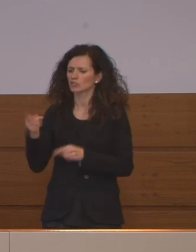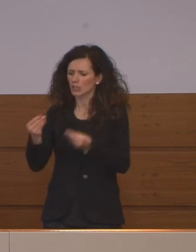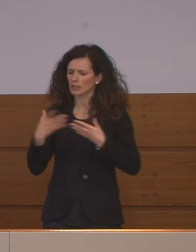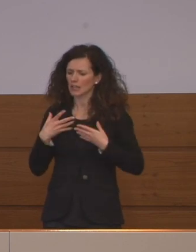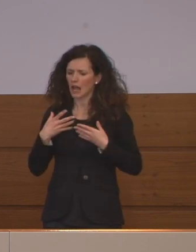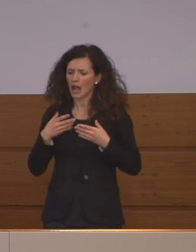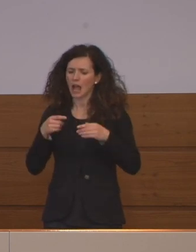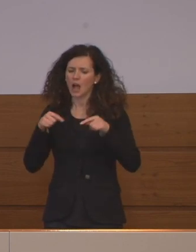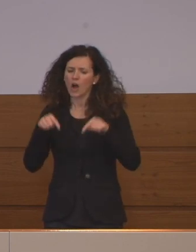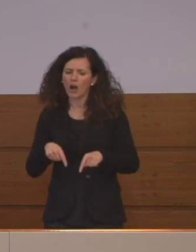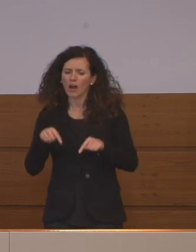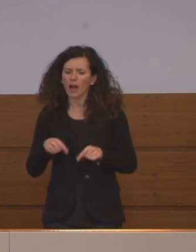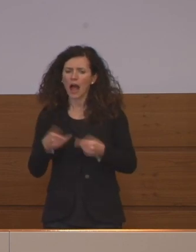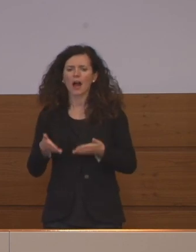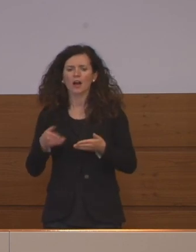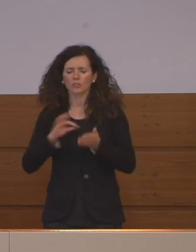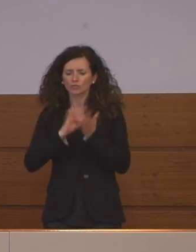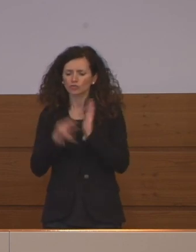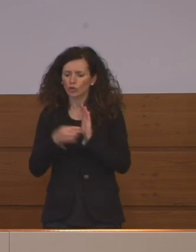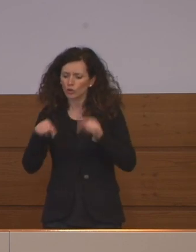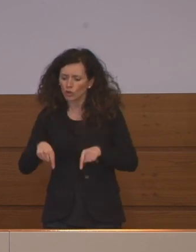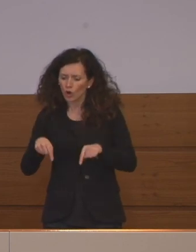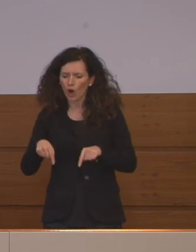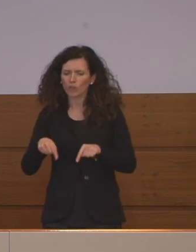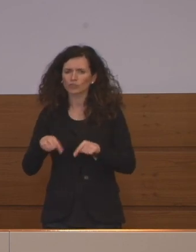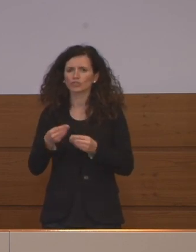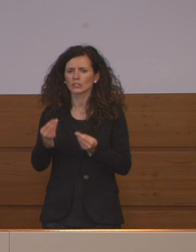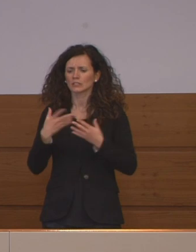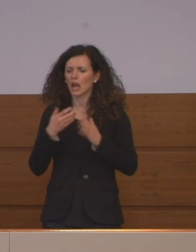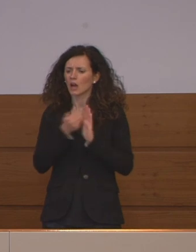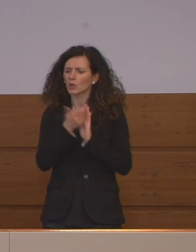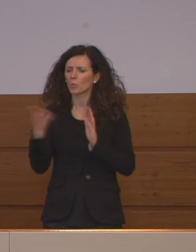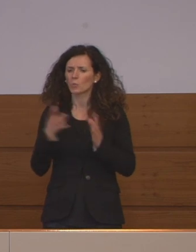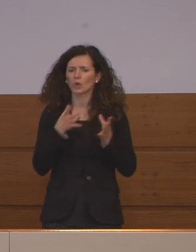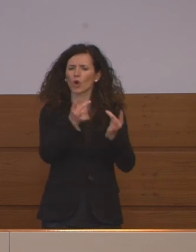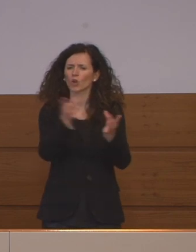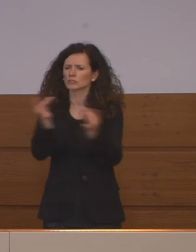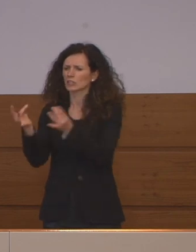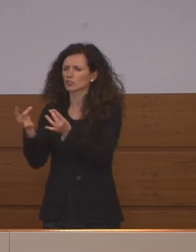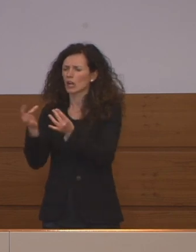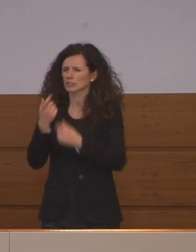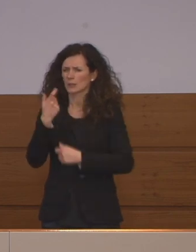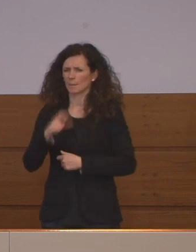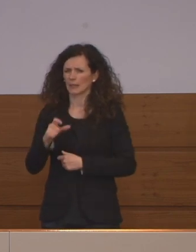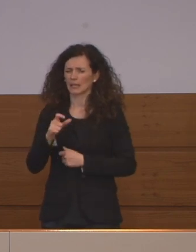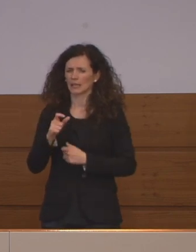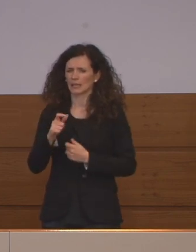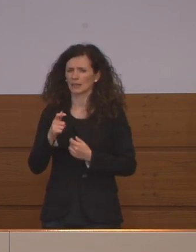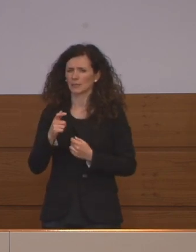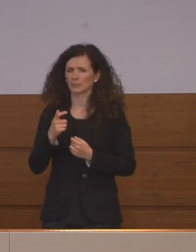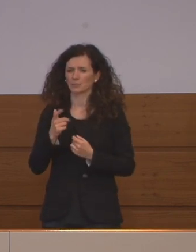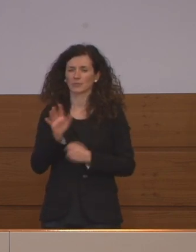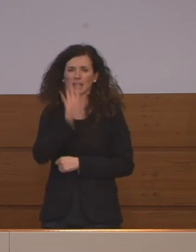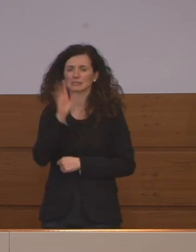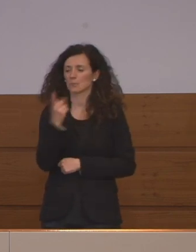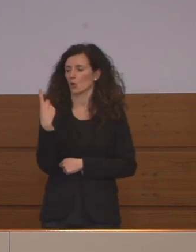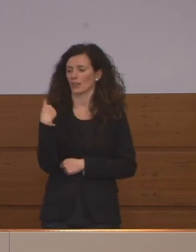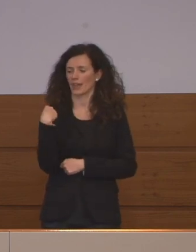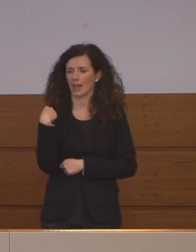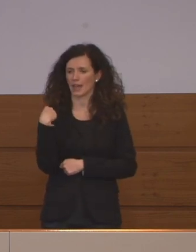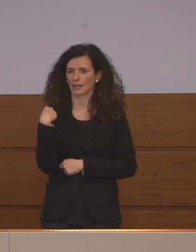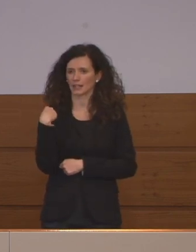degli attualmente contagiati perché questo ha creato un po diciamo di spaesamento perché ieri uno